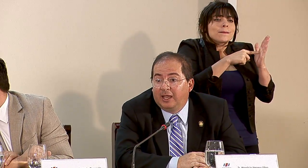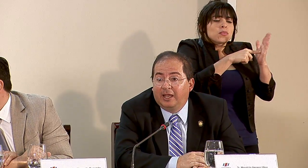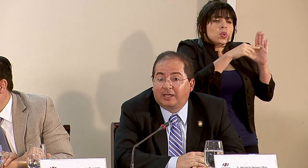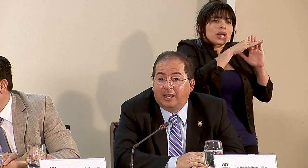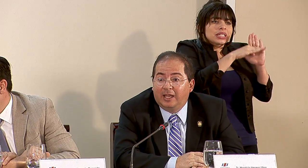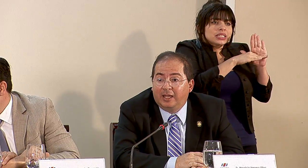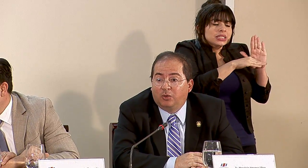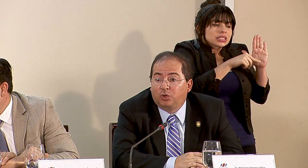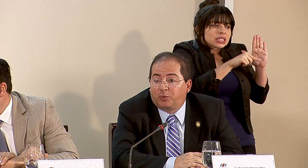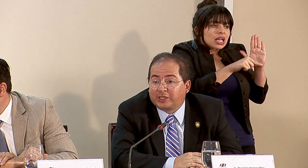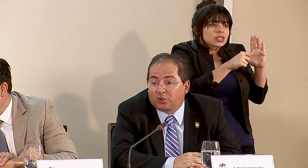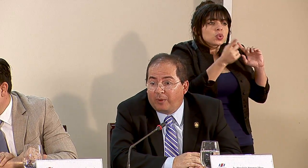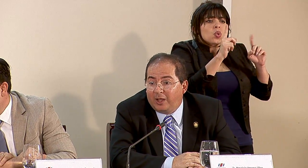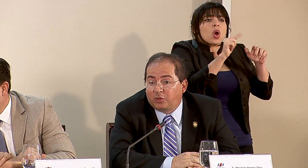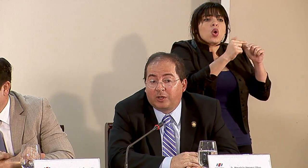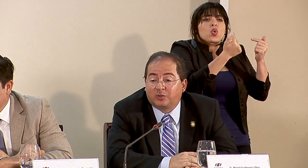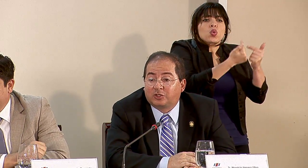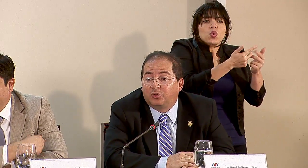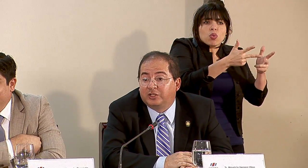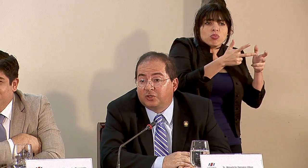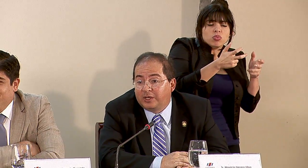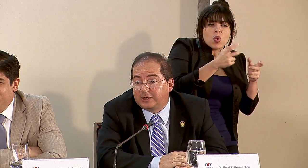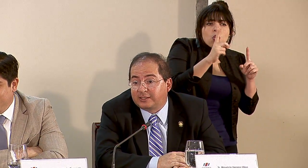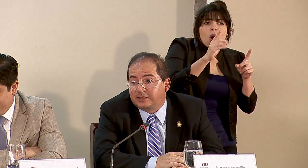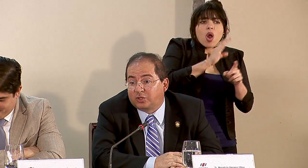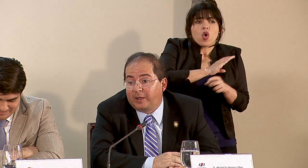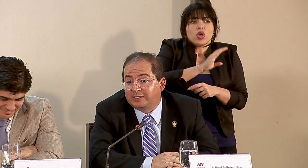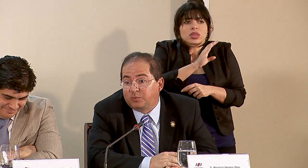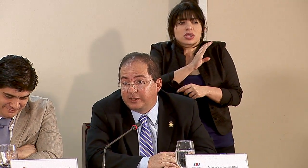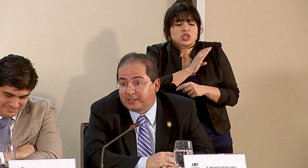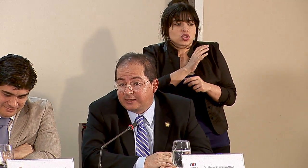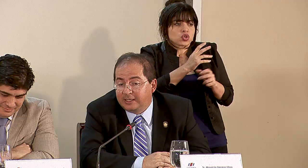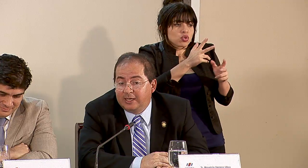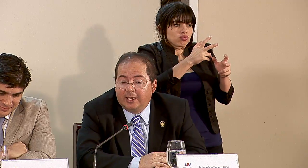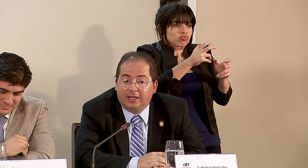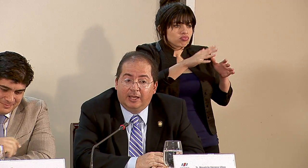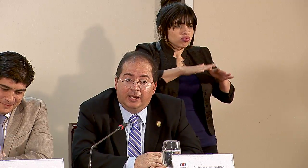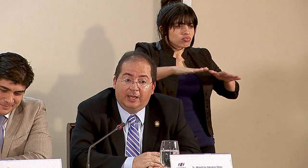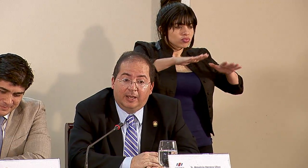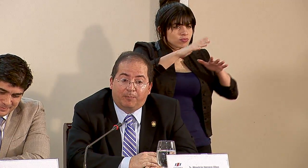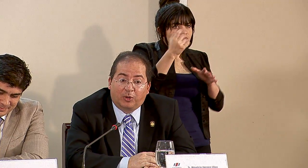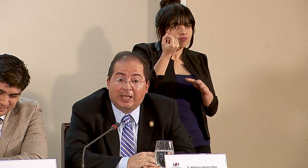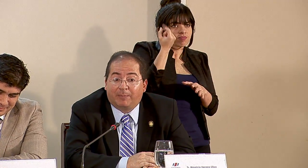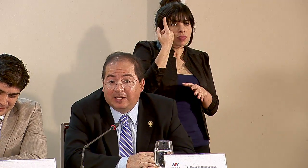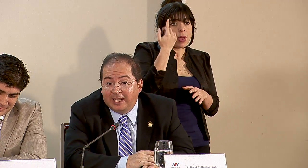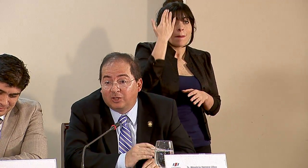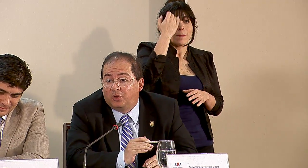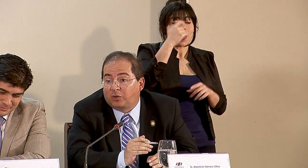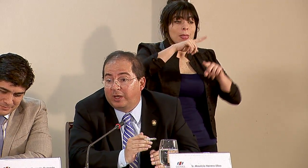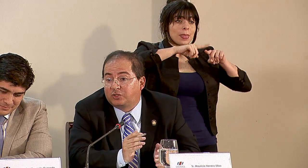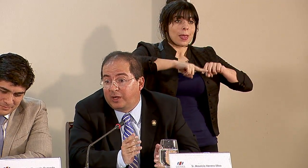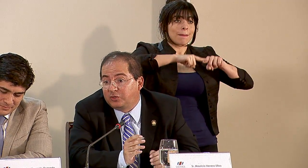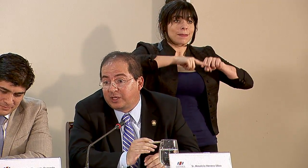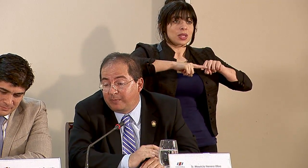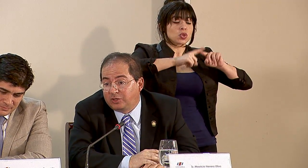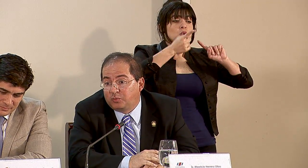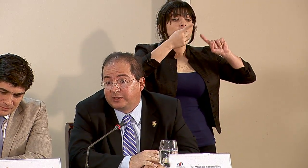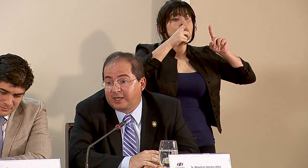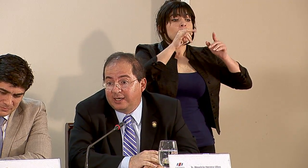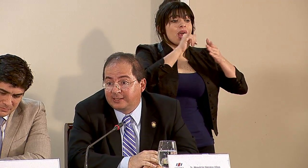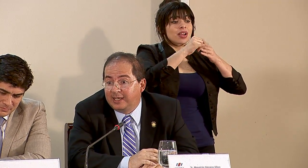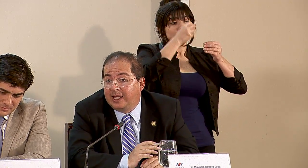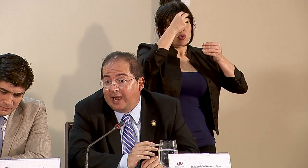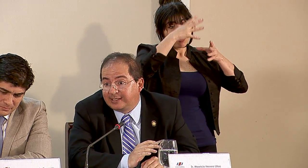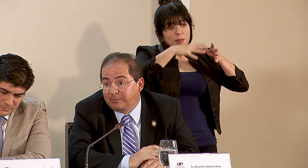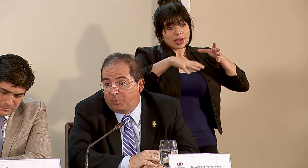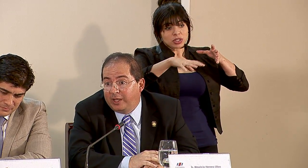en qué grupo se ha tomado y cuáles son las condiciones en las que se toman esas muestras porque dependiendo de cuáles son esos segmentos